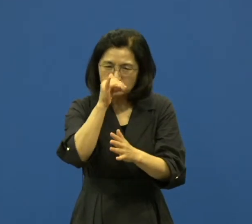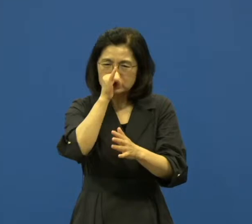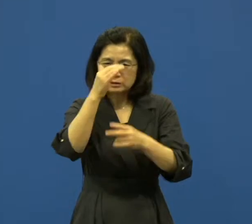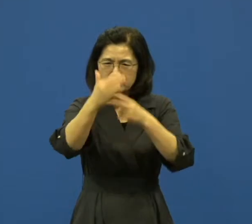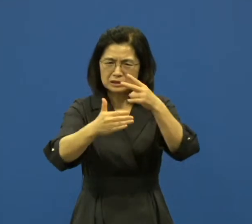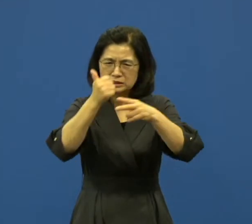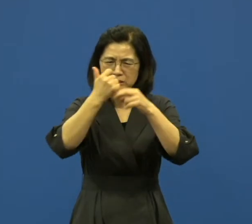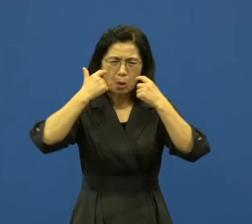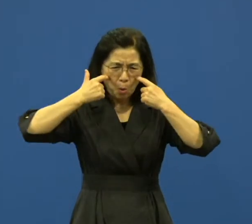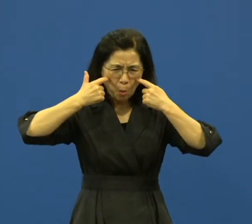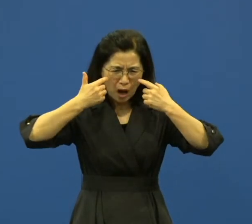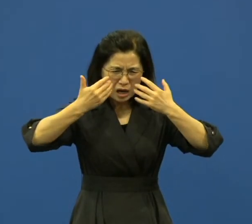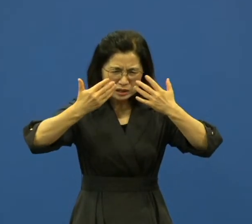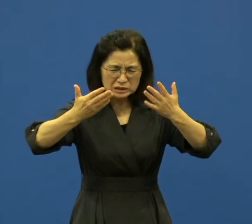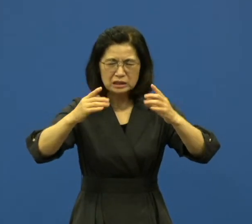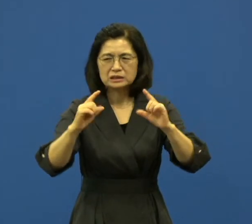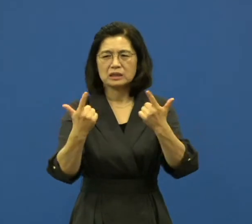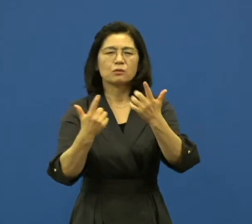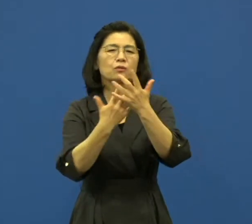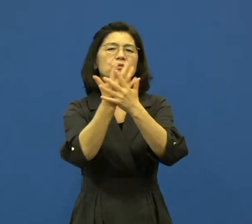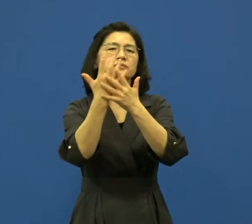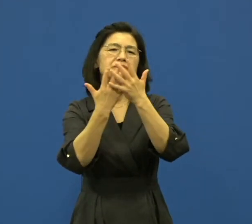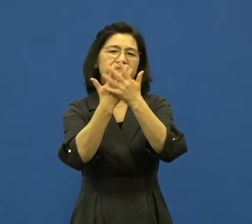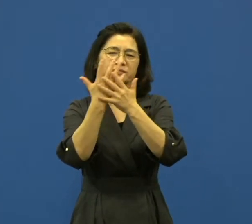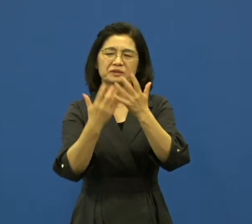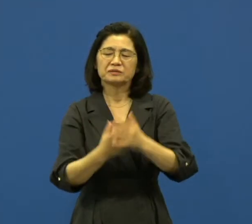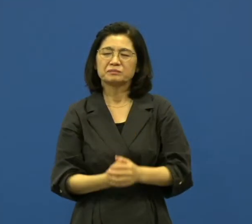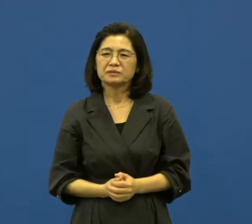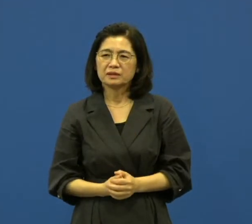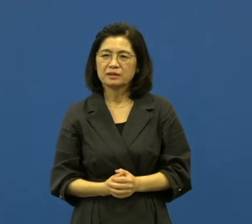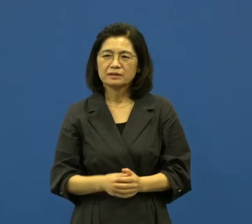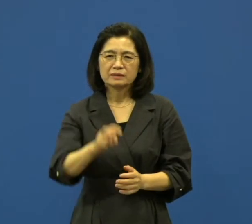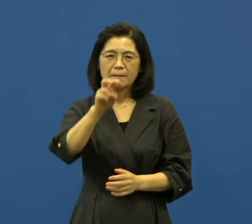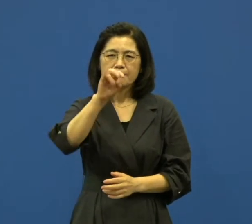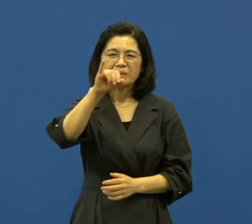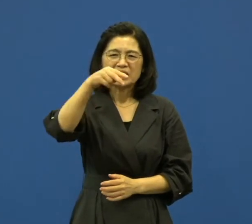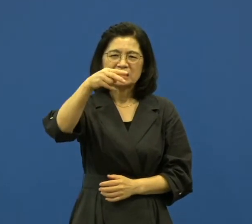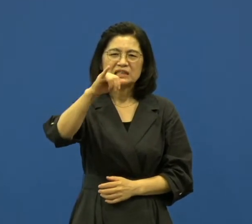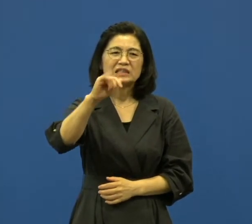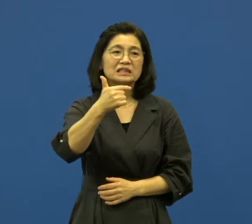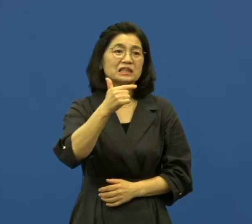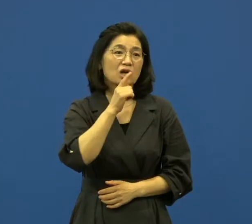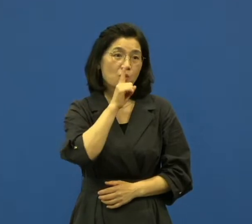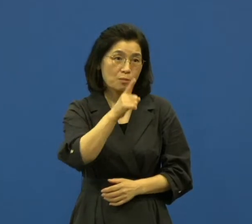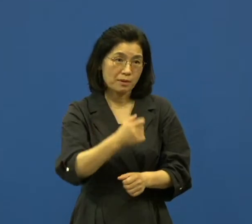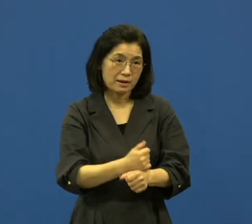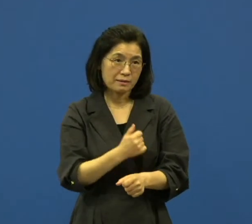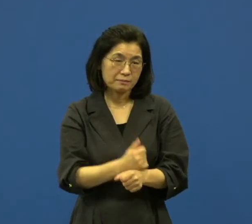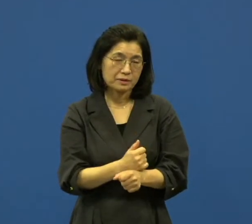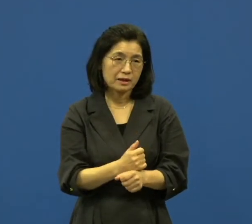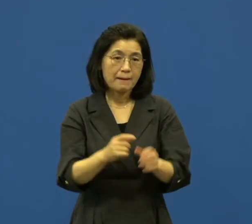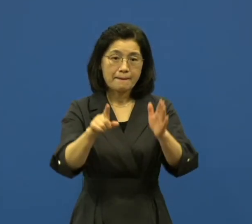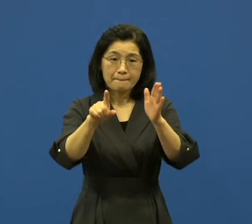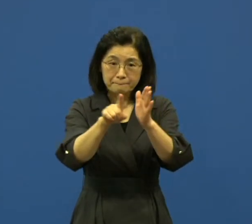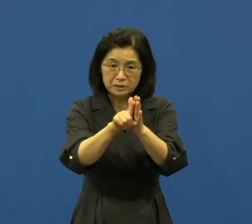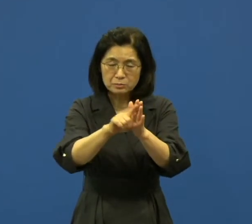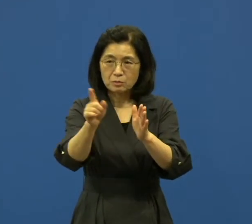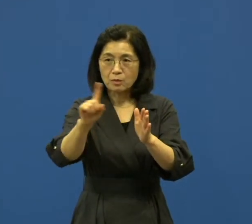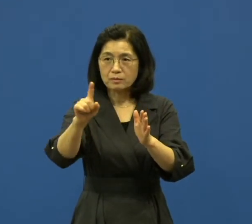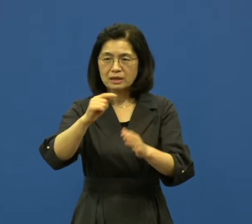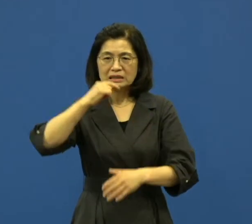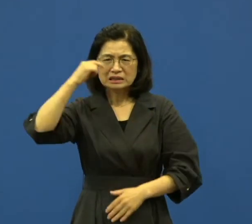그런데 우리가 미신의 인생을 걸 수는 없습니다. 믿음은 철저히 하나님을 향하는